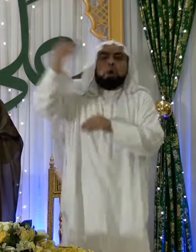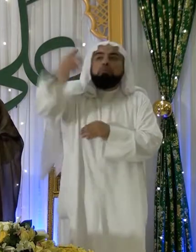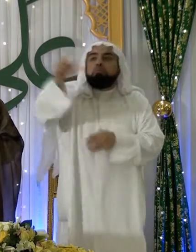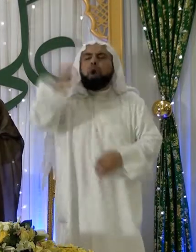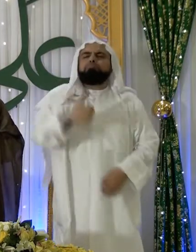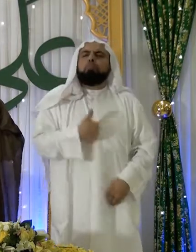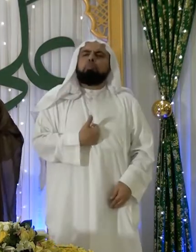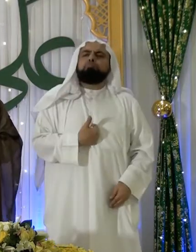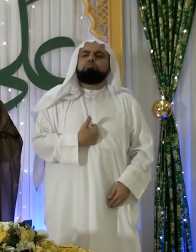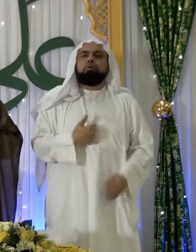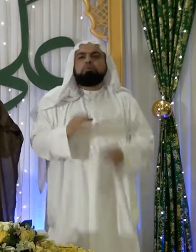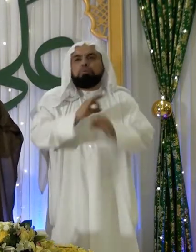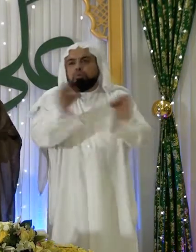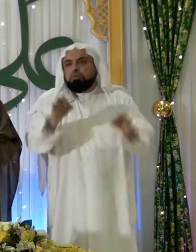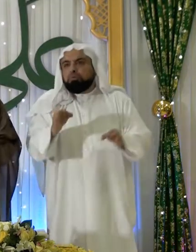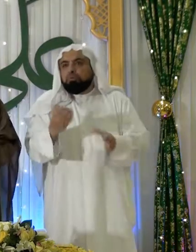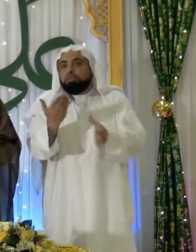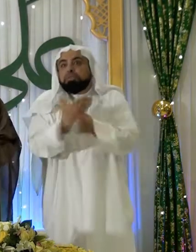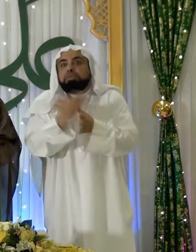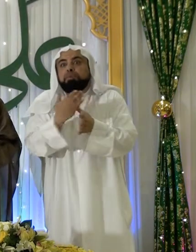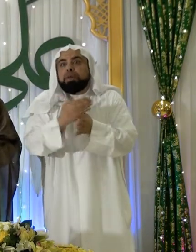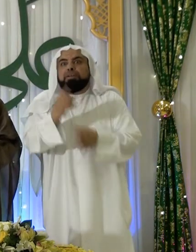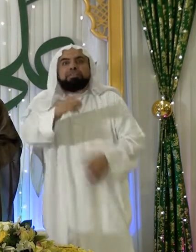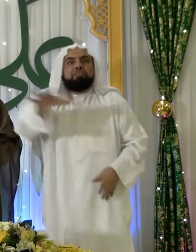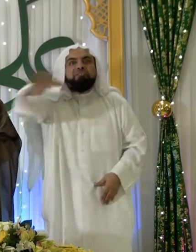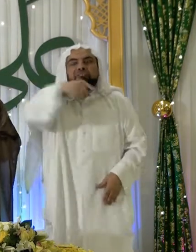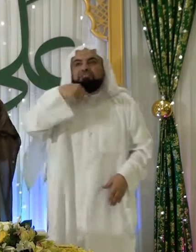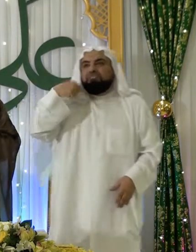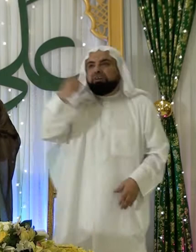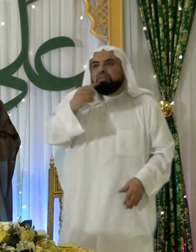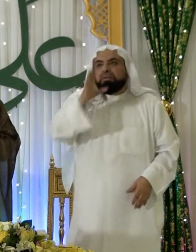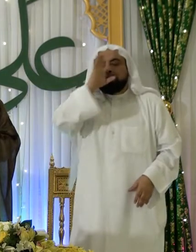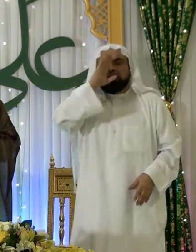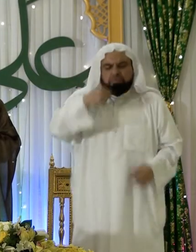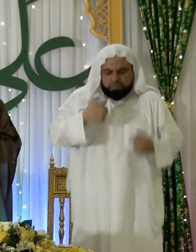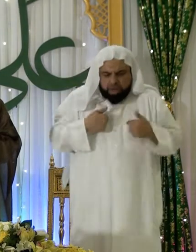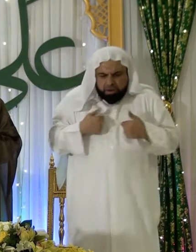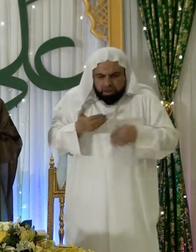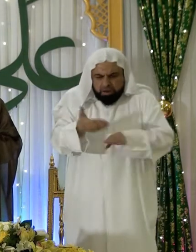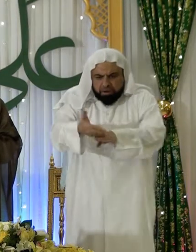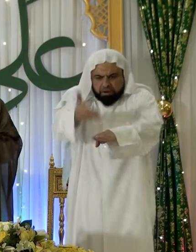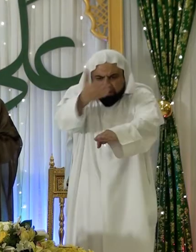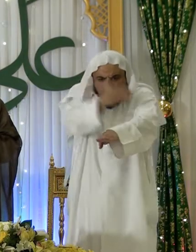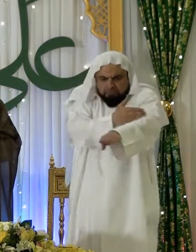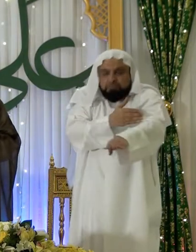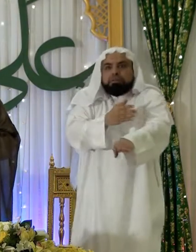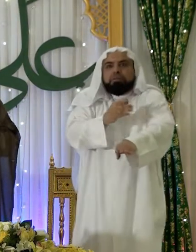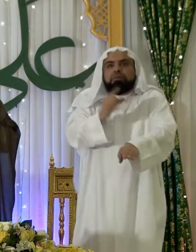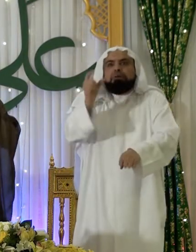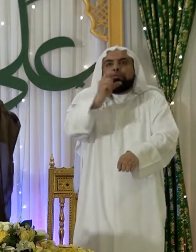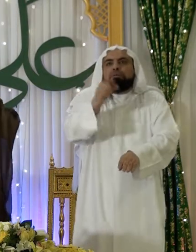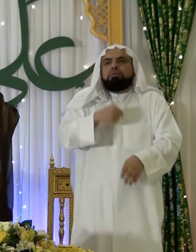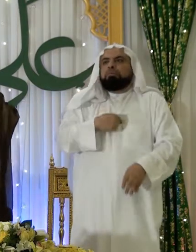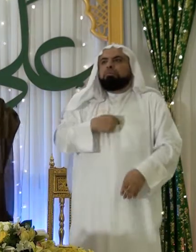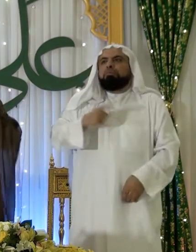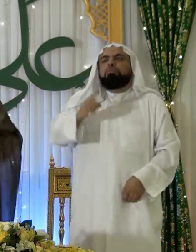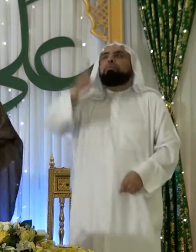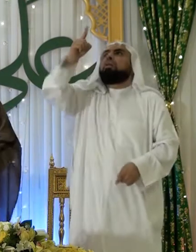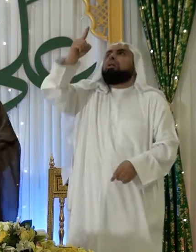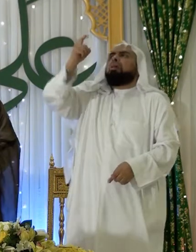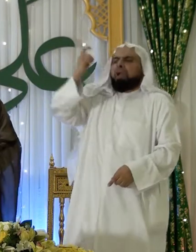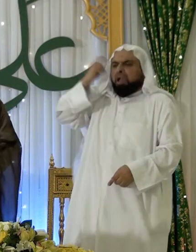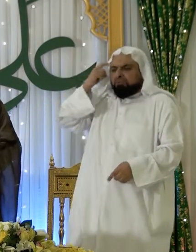جبرائيل إذا نزل على رسول الله، كنت أسمع الصوت وأبصر